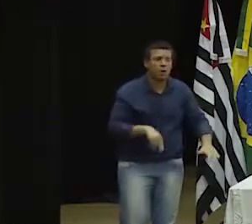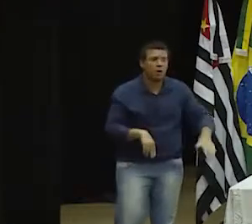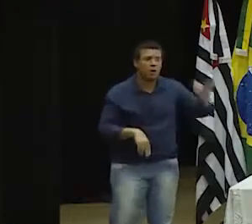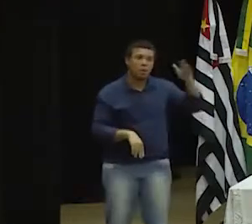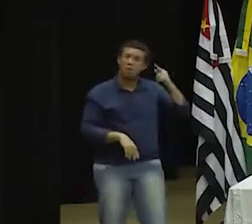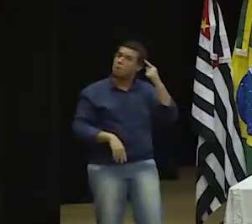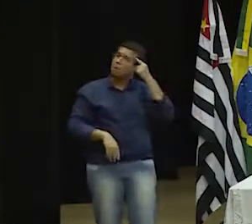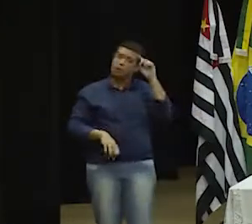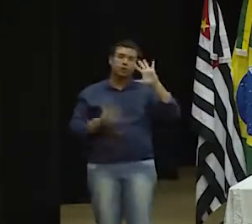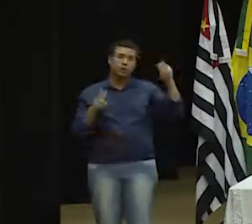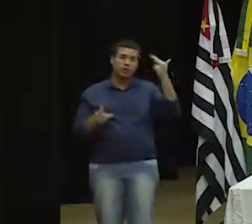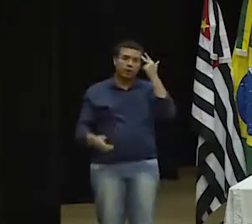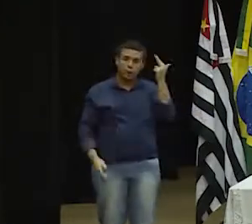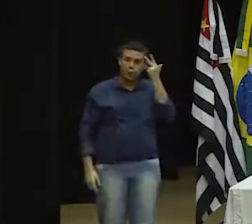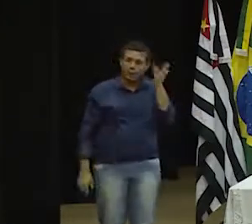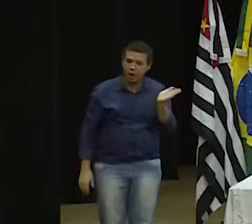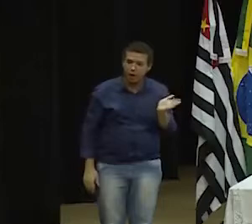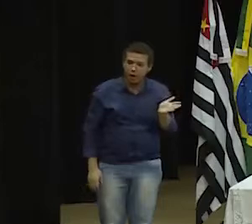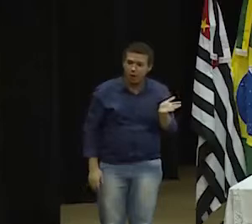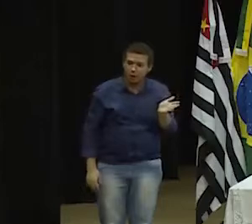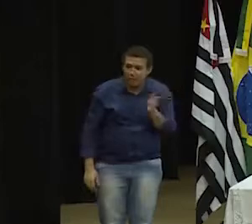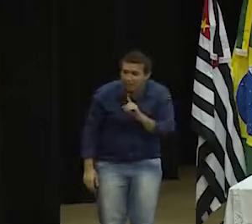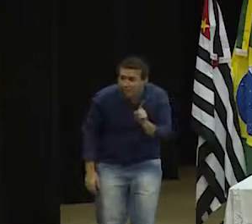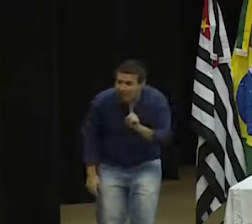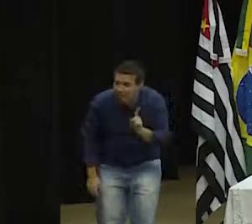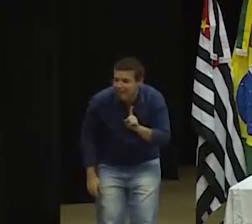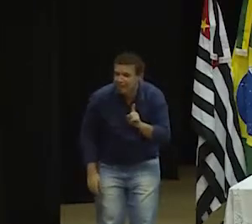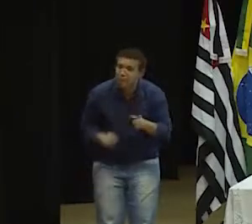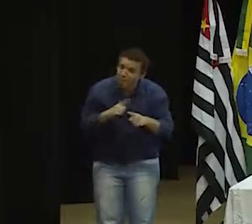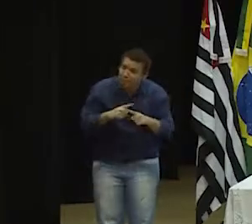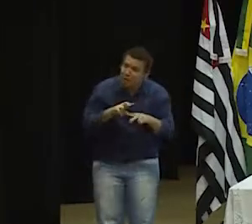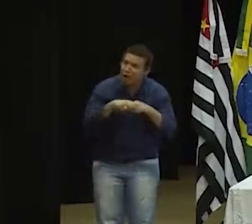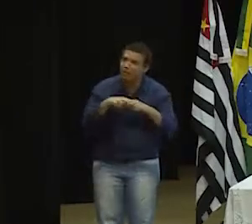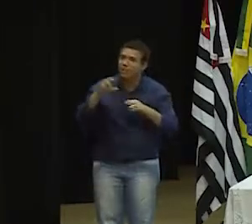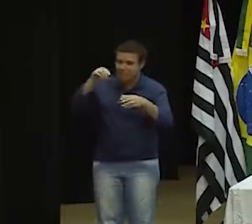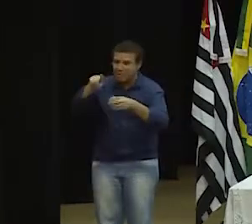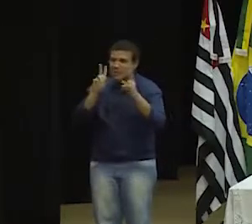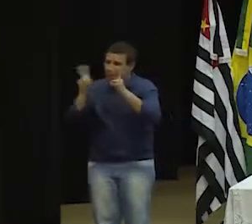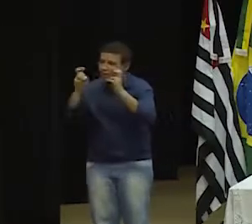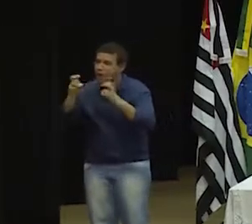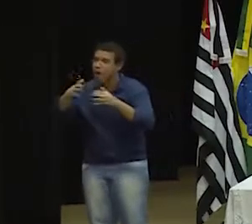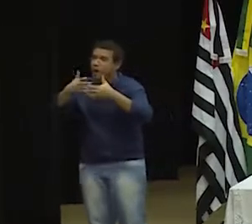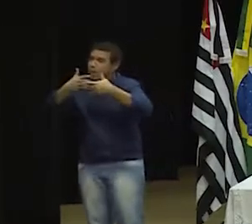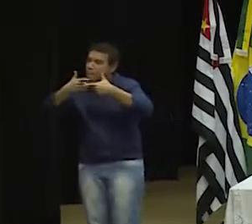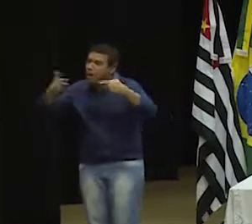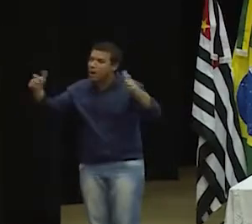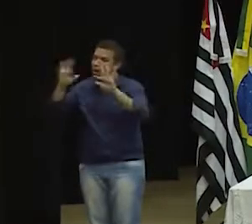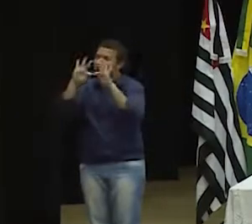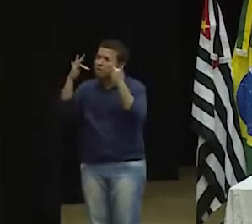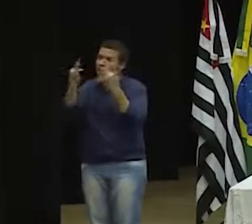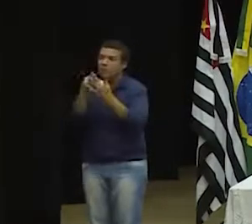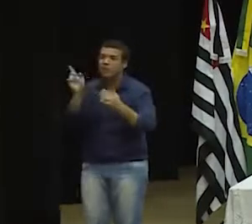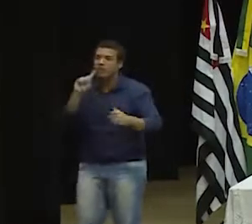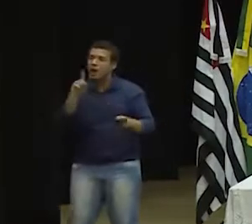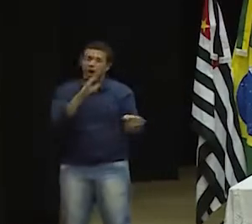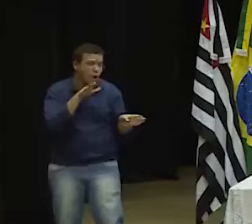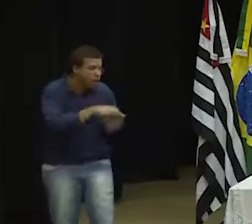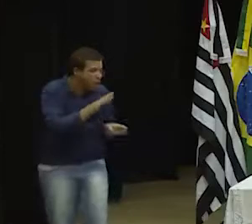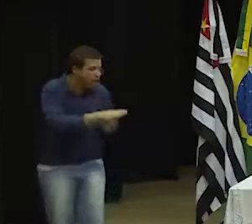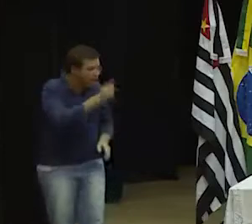Senão, se a criança não recebe nenhuma orientação, ela vai tratar isso como normal. A maioria das famílias não